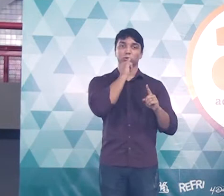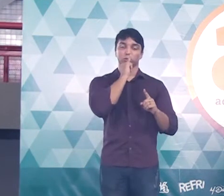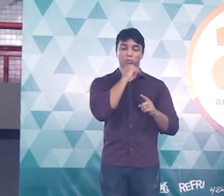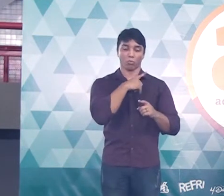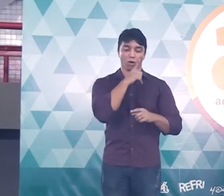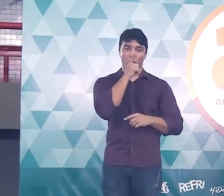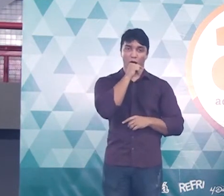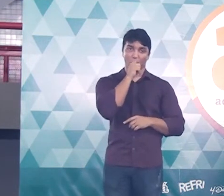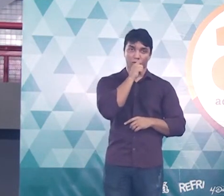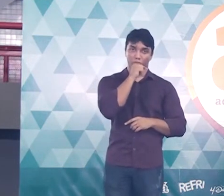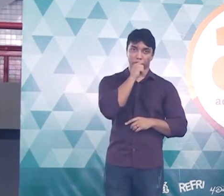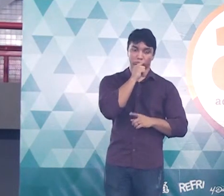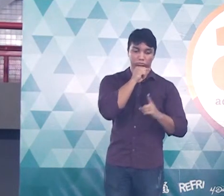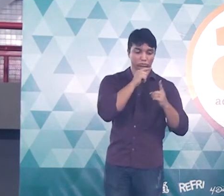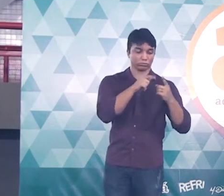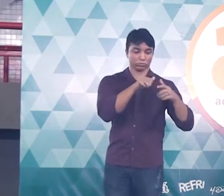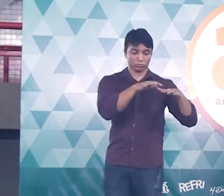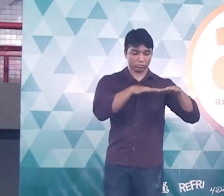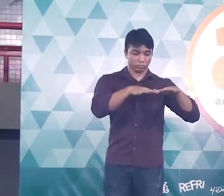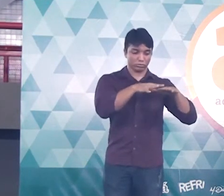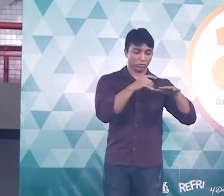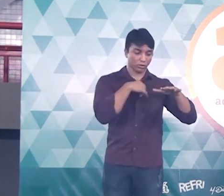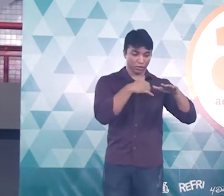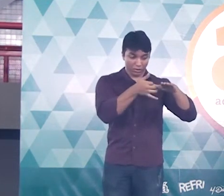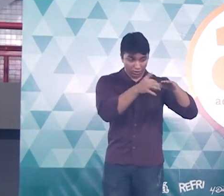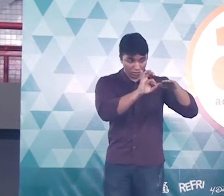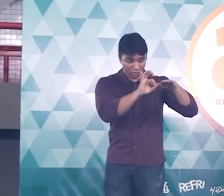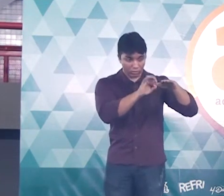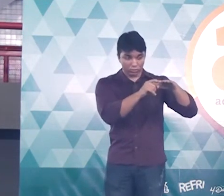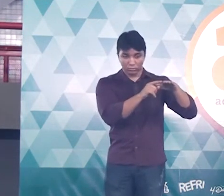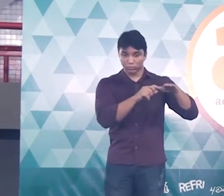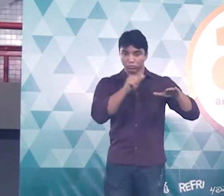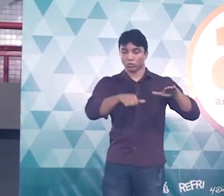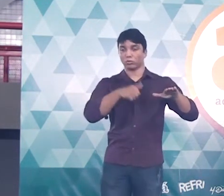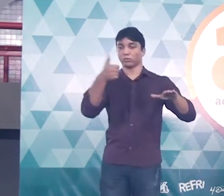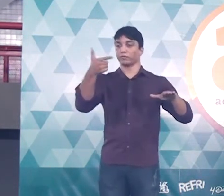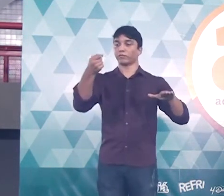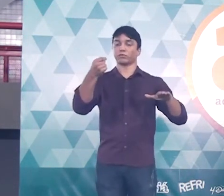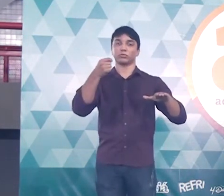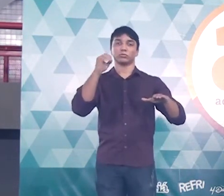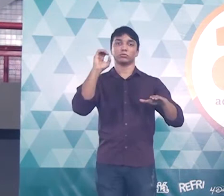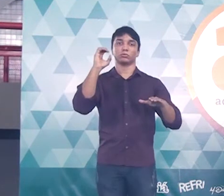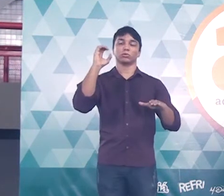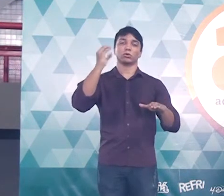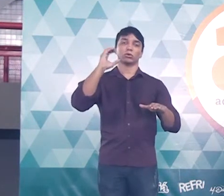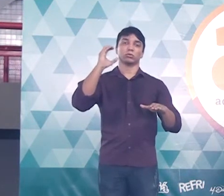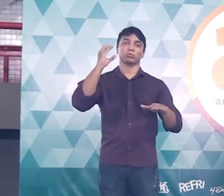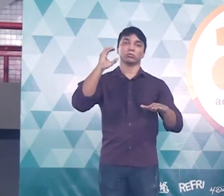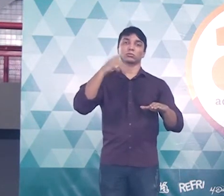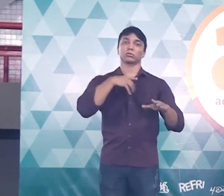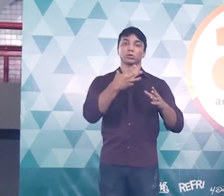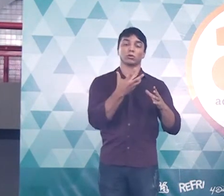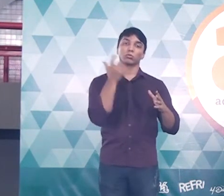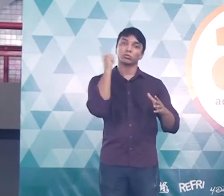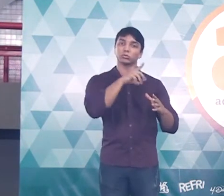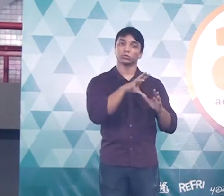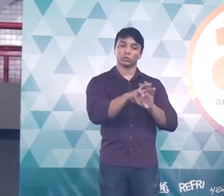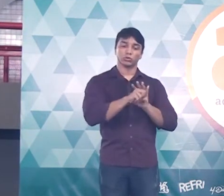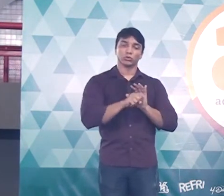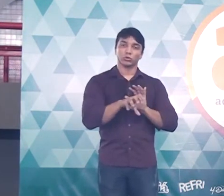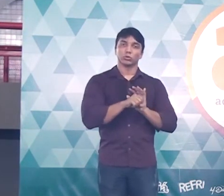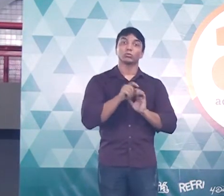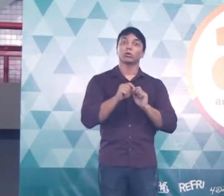água e essa água passou de 10 a 20 graus Celsius, ela recebeu um calor.